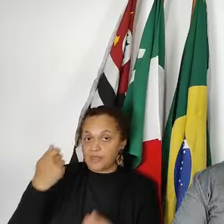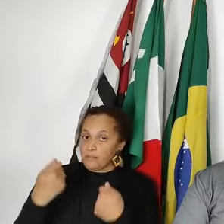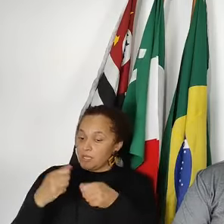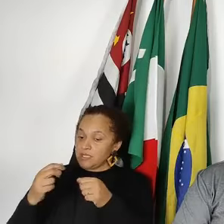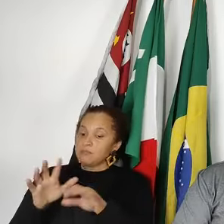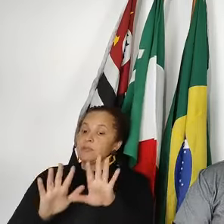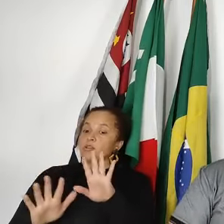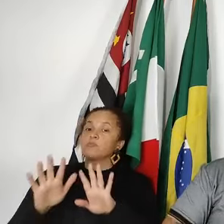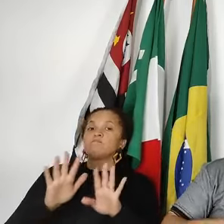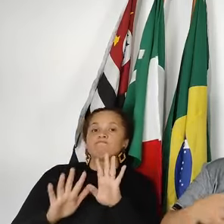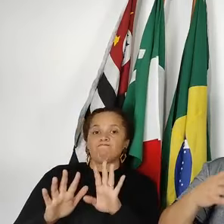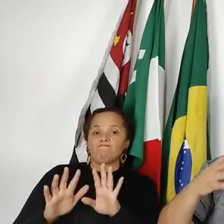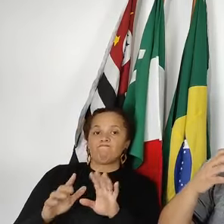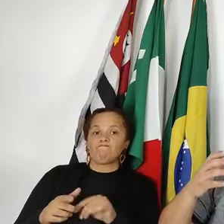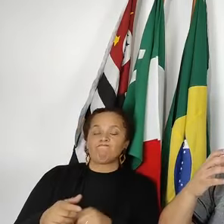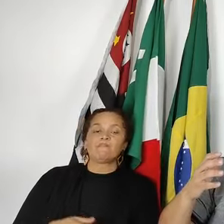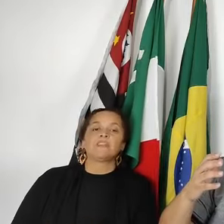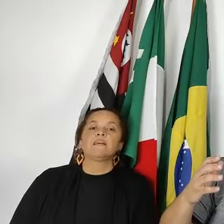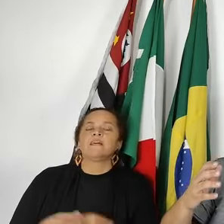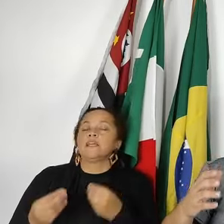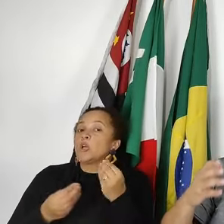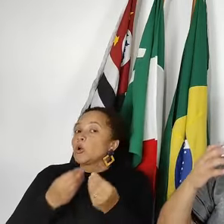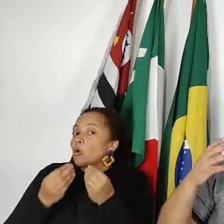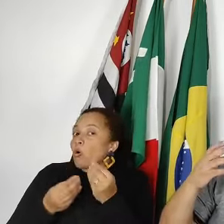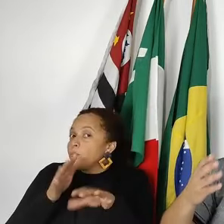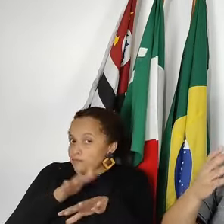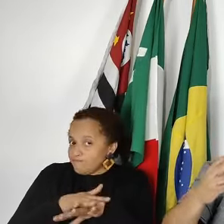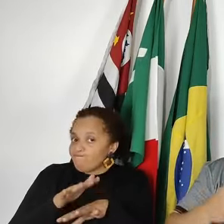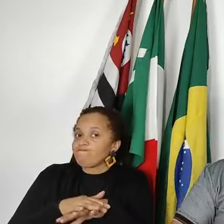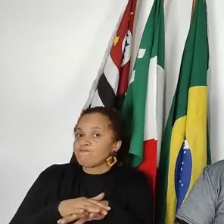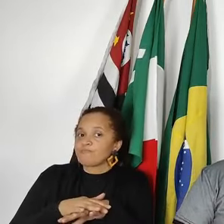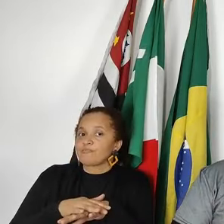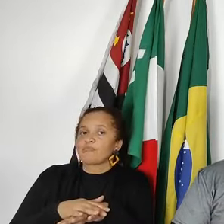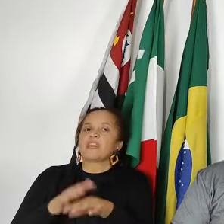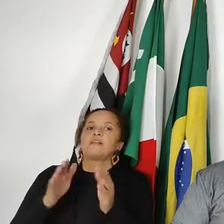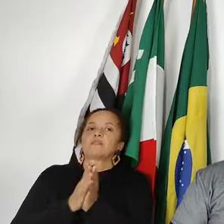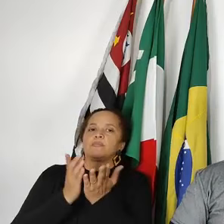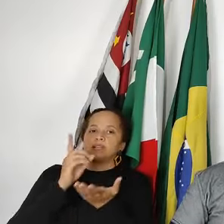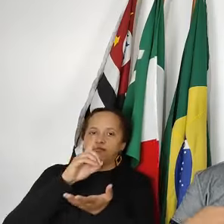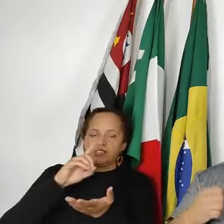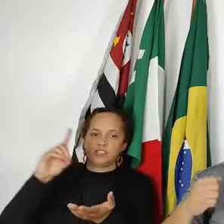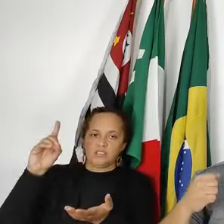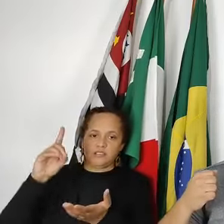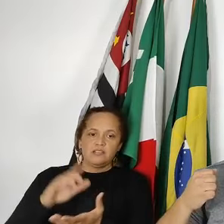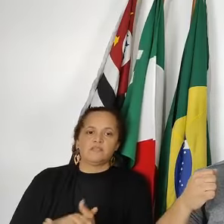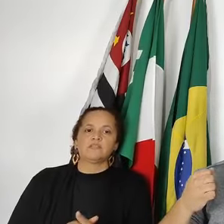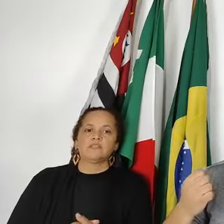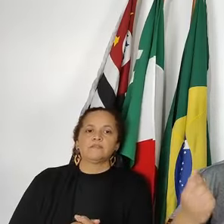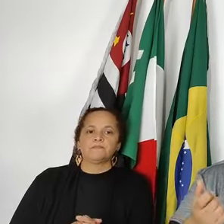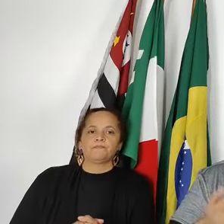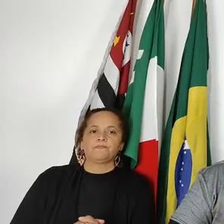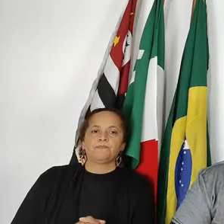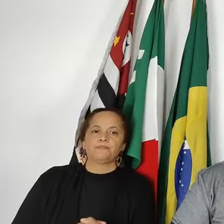a nossa mente, cara. E a melhor forma de blindar isso é trazendo a palavra de Deus, trazendo,